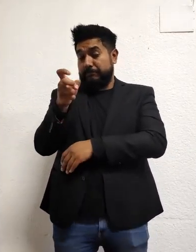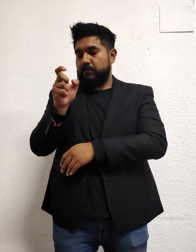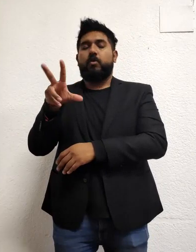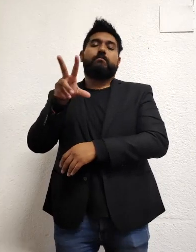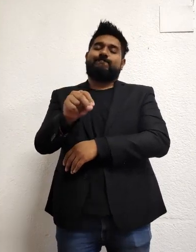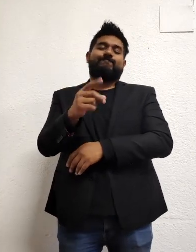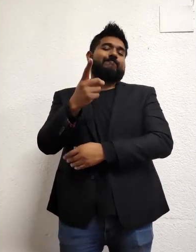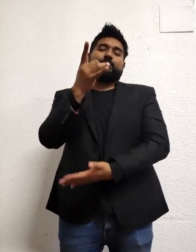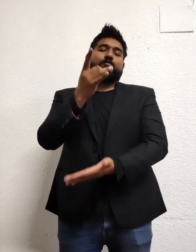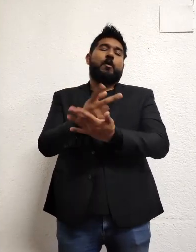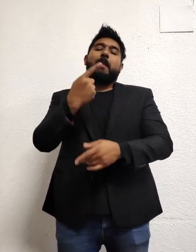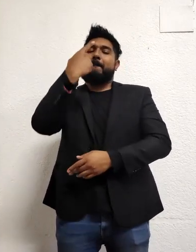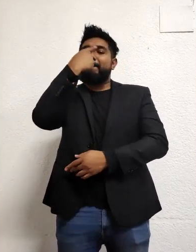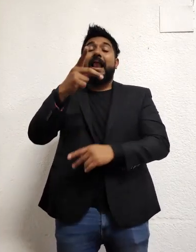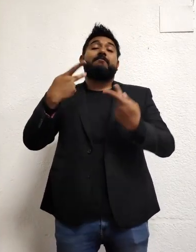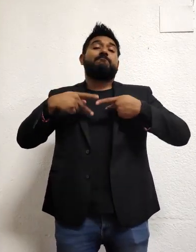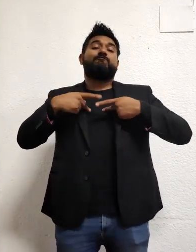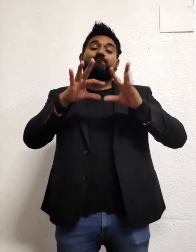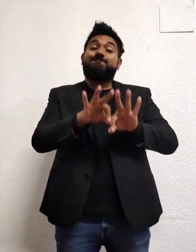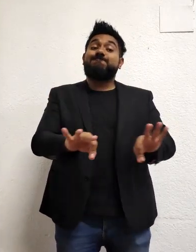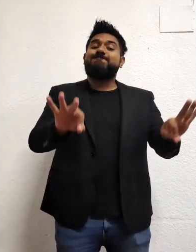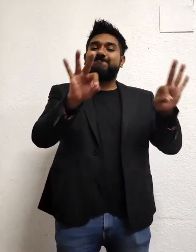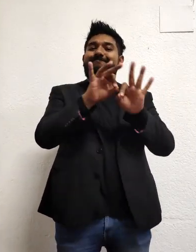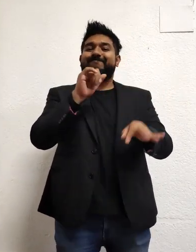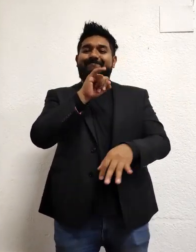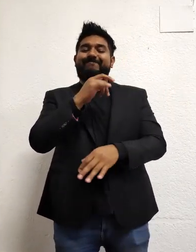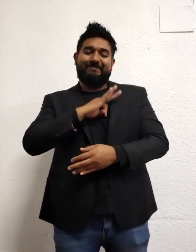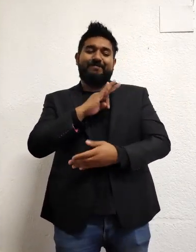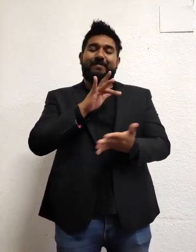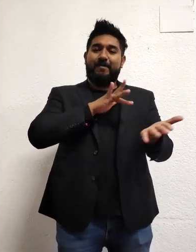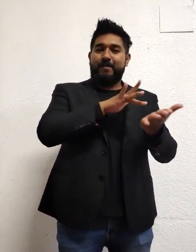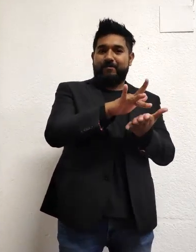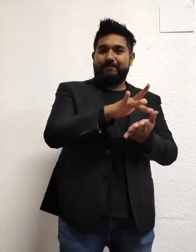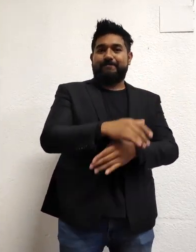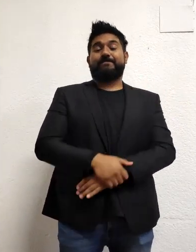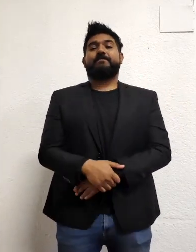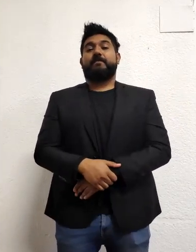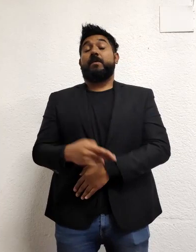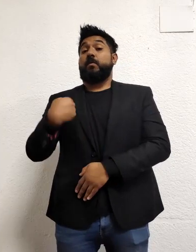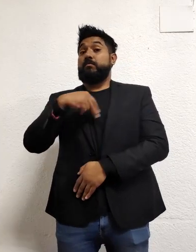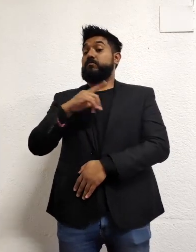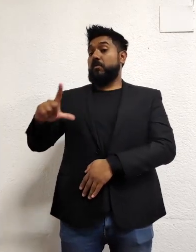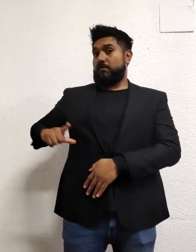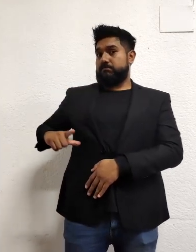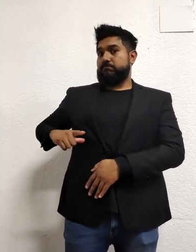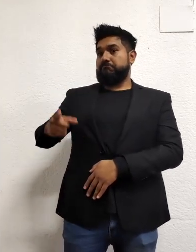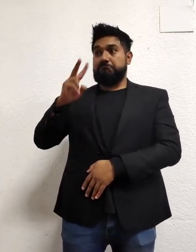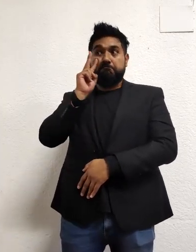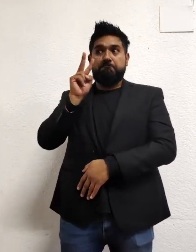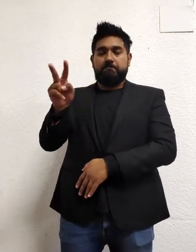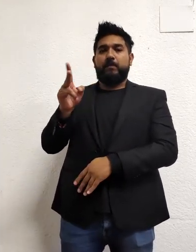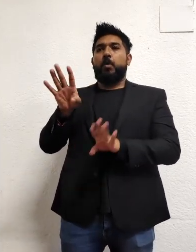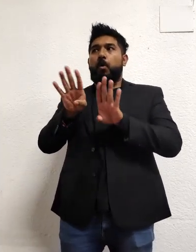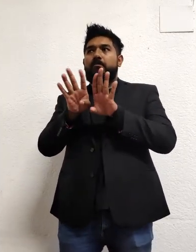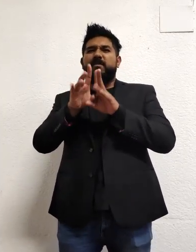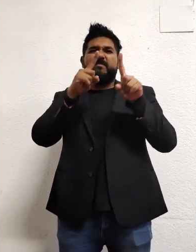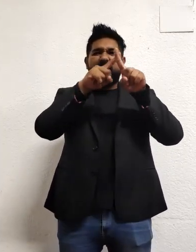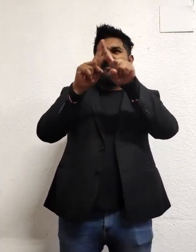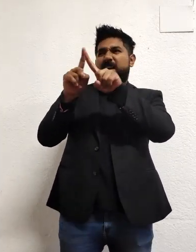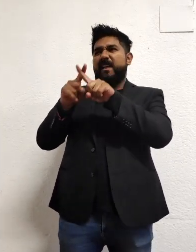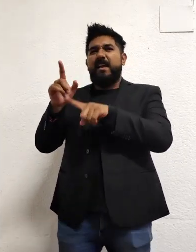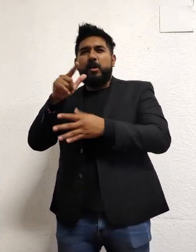regularmente estaban hechos para las personas más importantes. Nuestro gobernador ha instruido a las dependencias de su